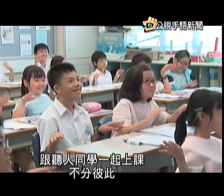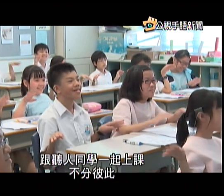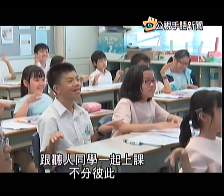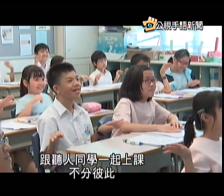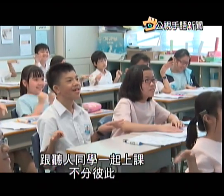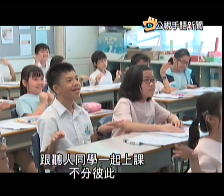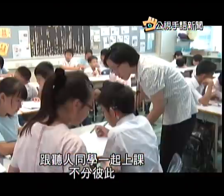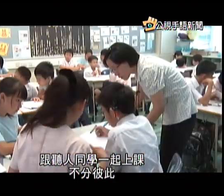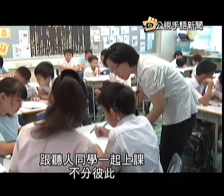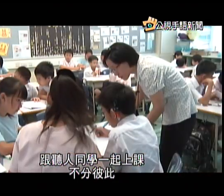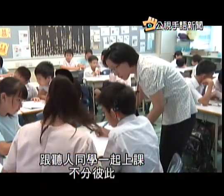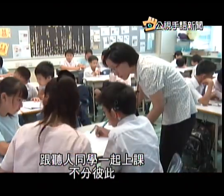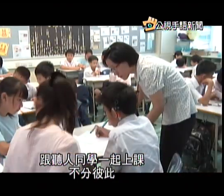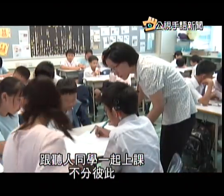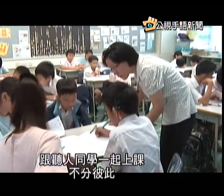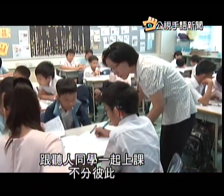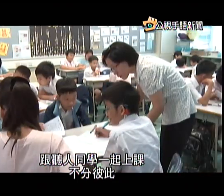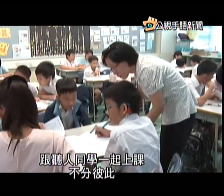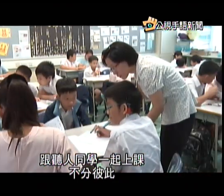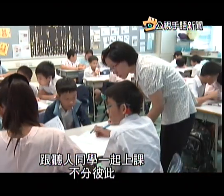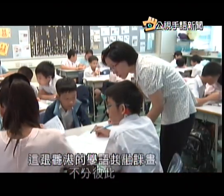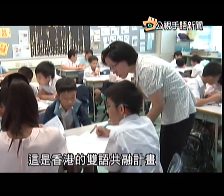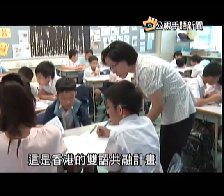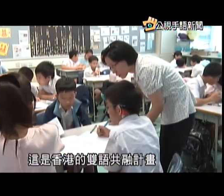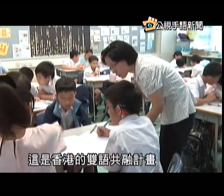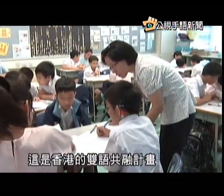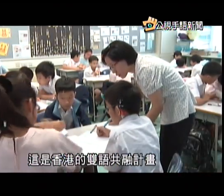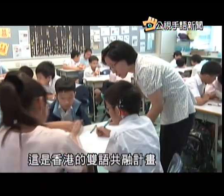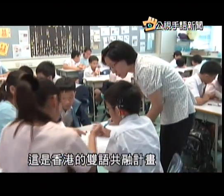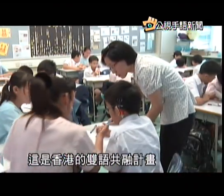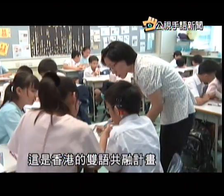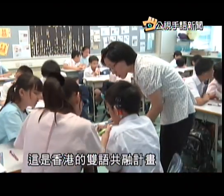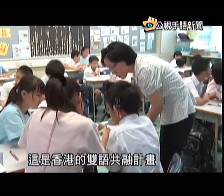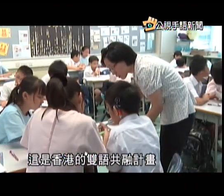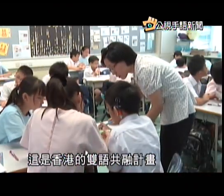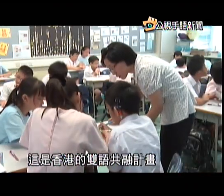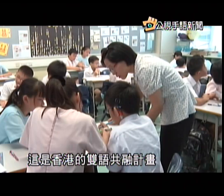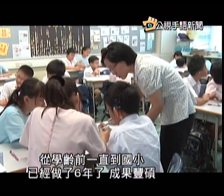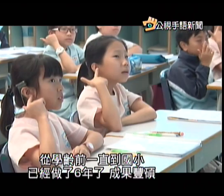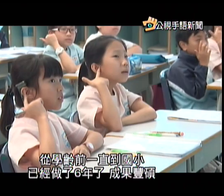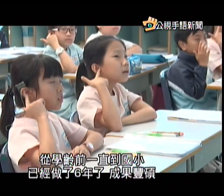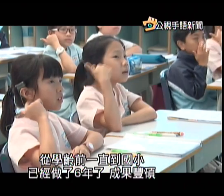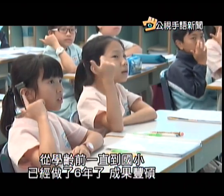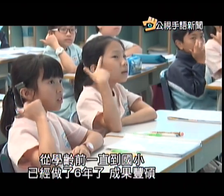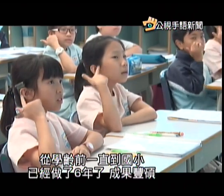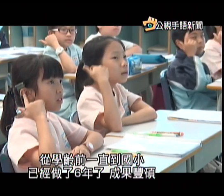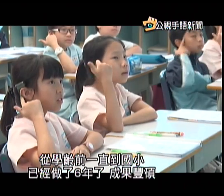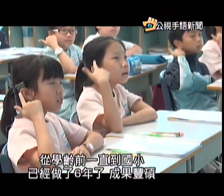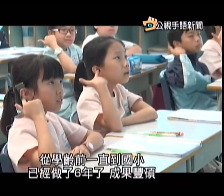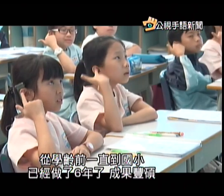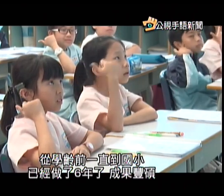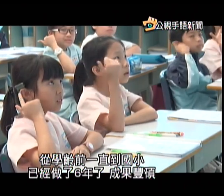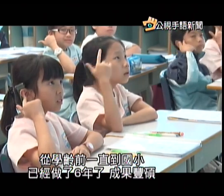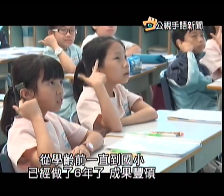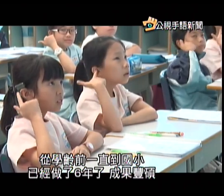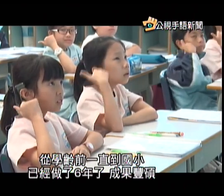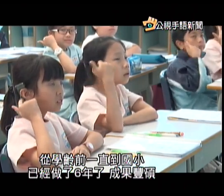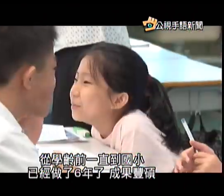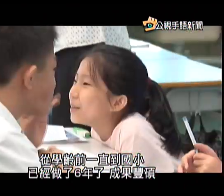同学一起上课，不分彼此。这是香港的双语共融计划，从学龄前一直到国小已经做了六年了，成